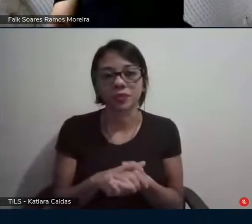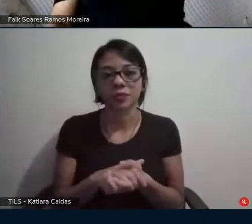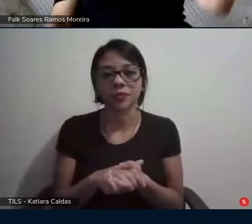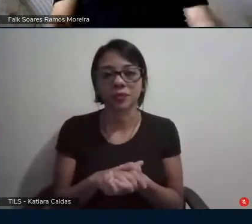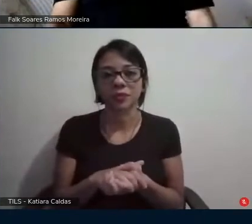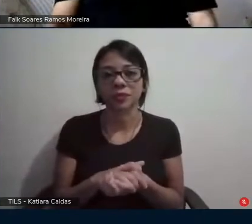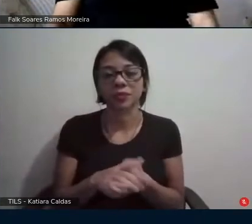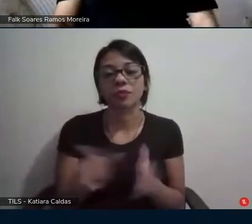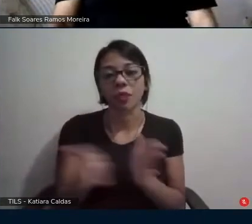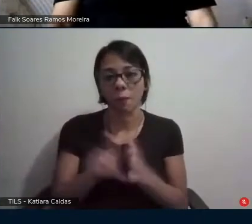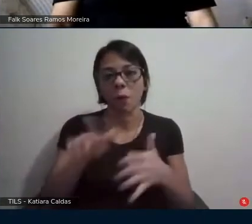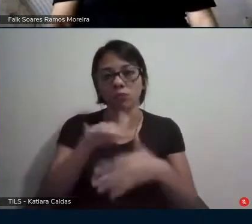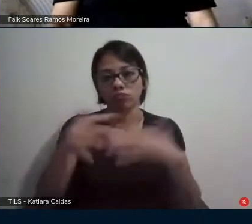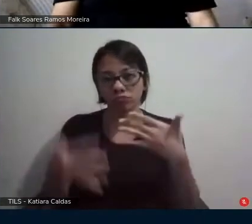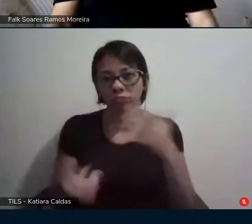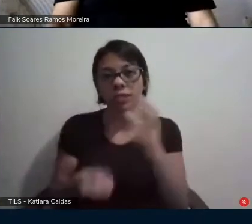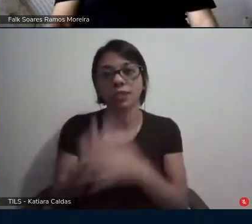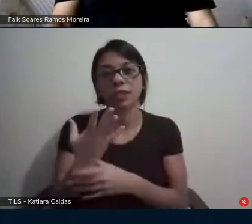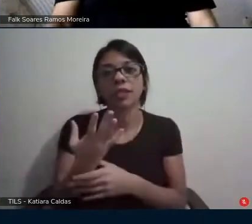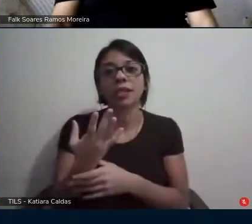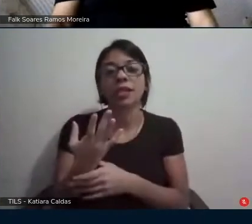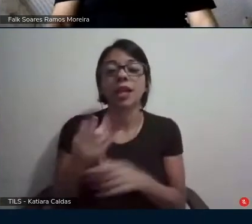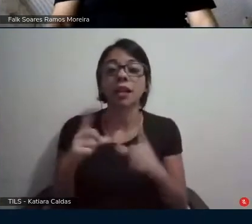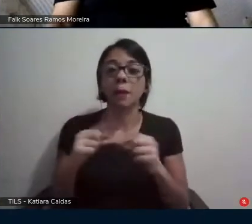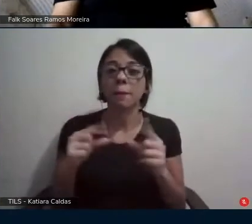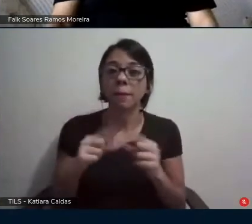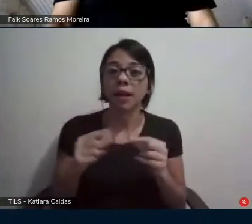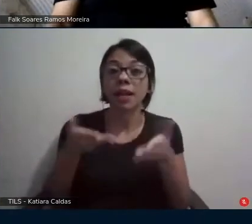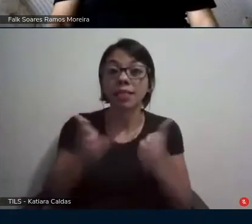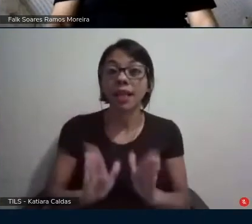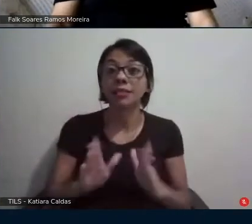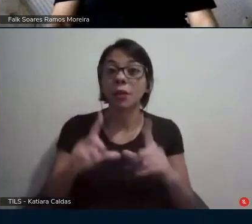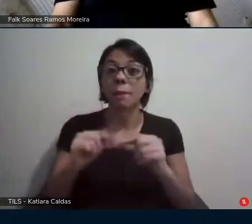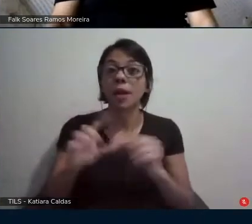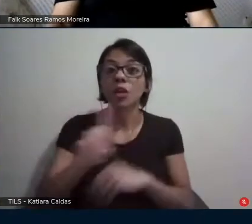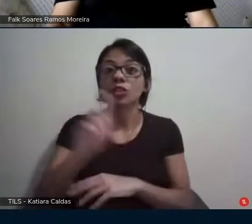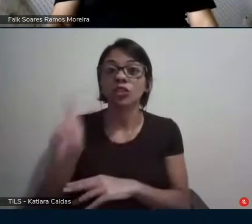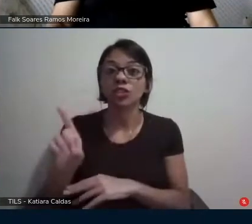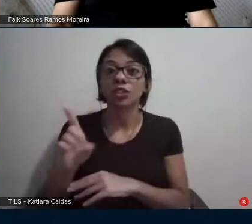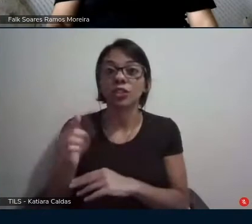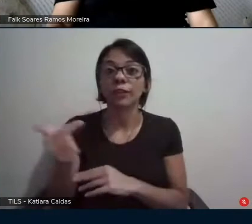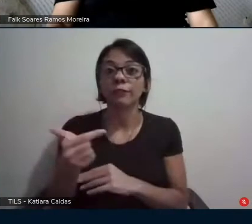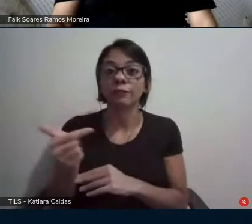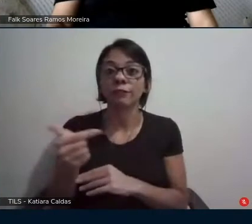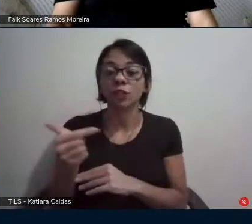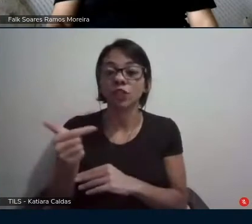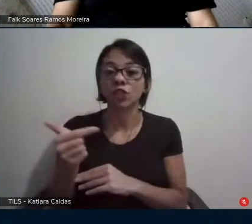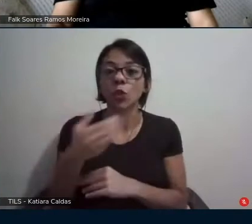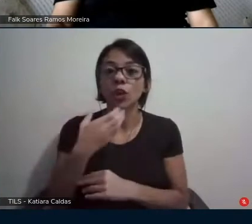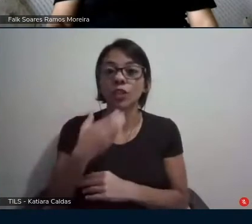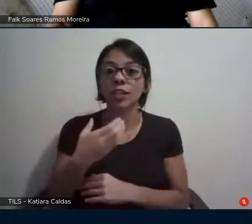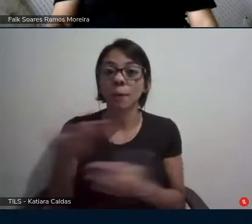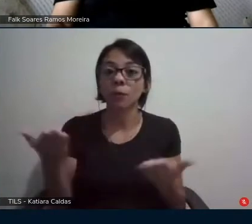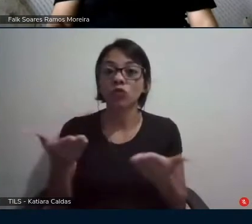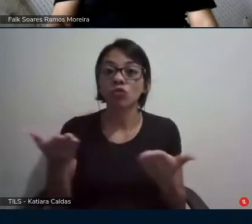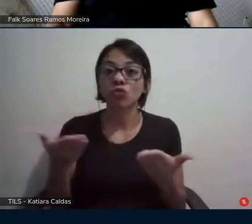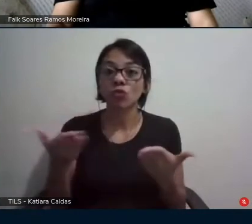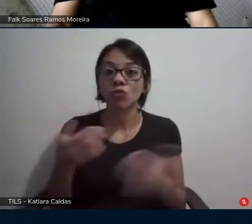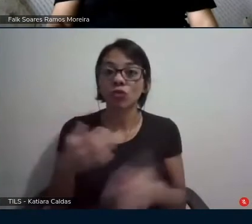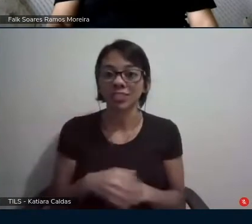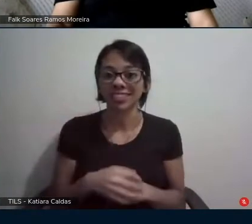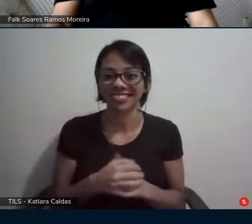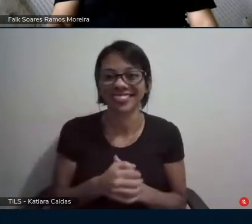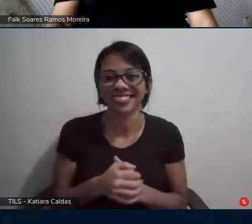de Língua de Sinais Brasileira, criada em Brasília, nascida em Brasília no dia 22 de hoje, de